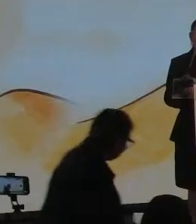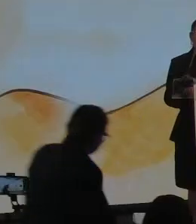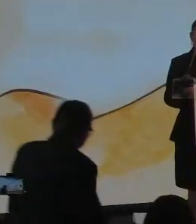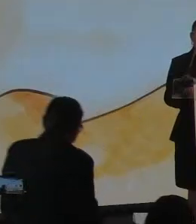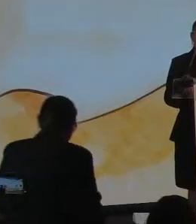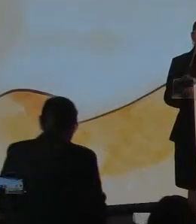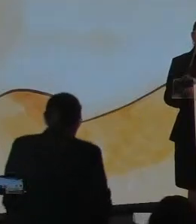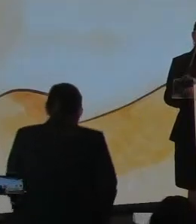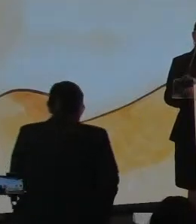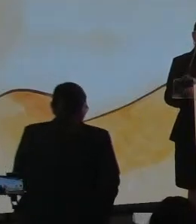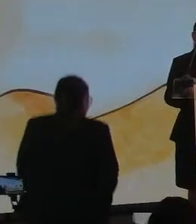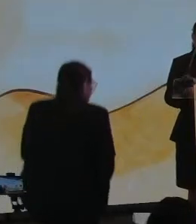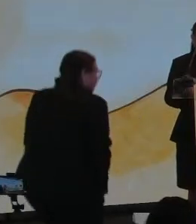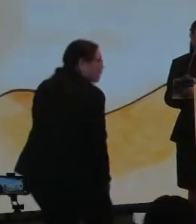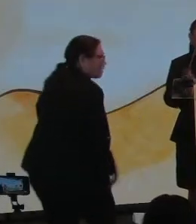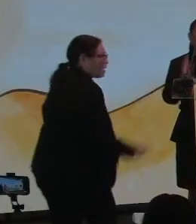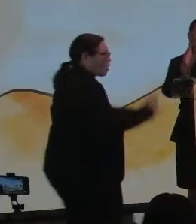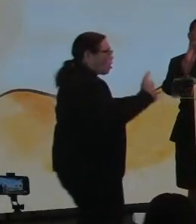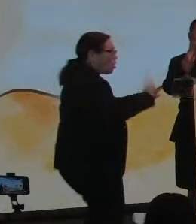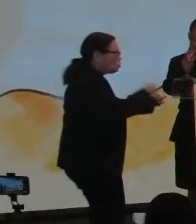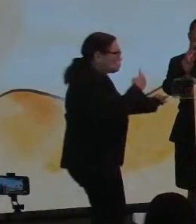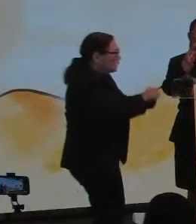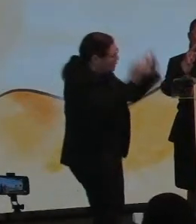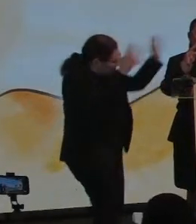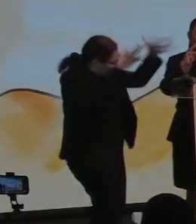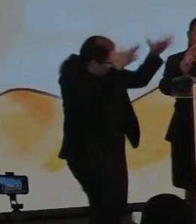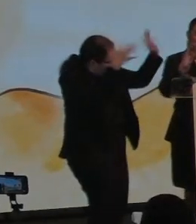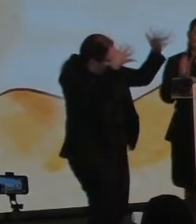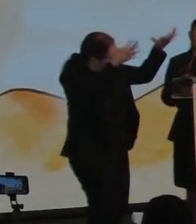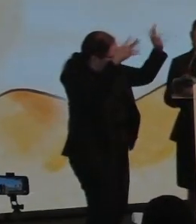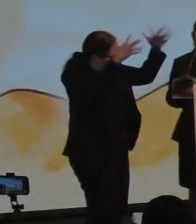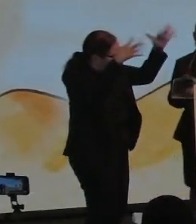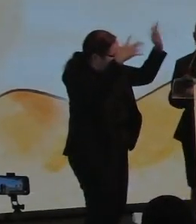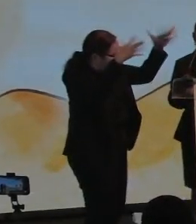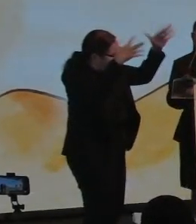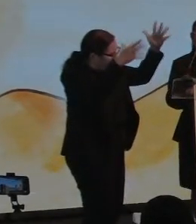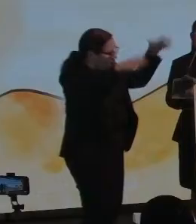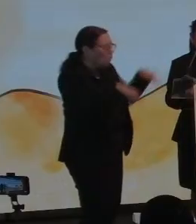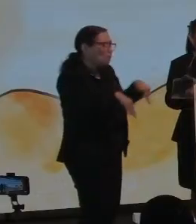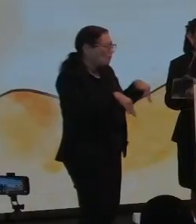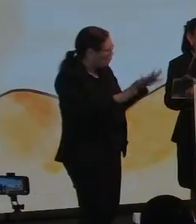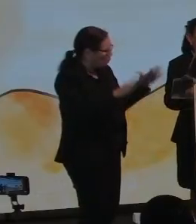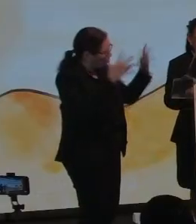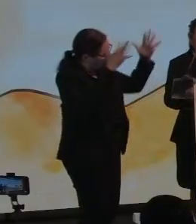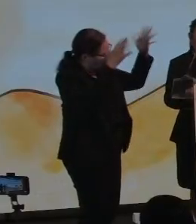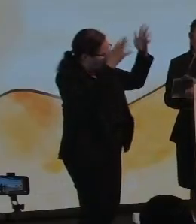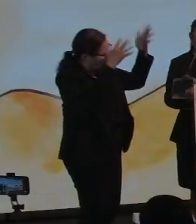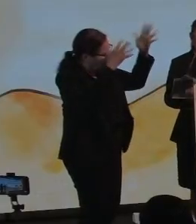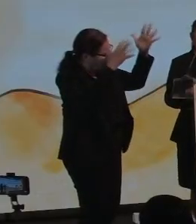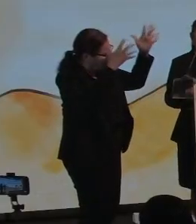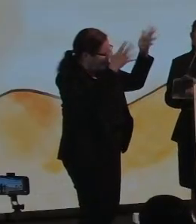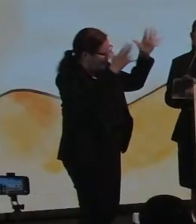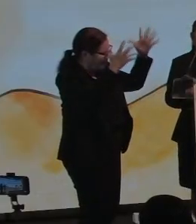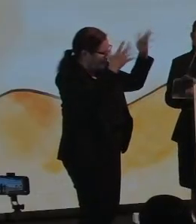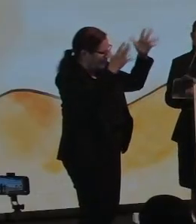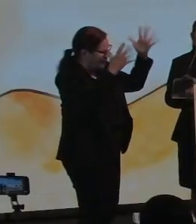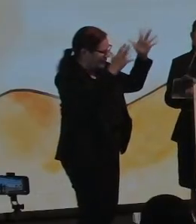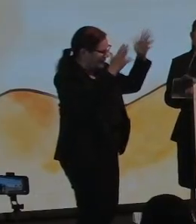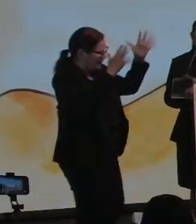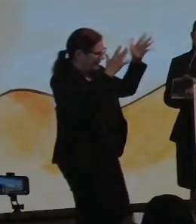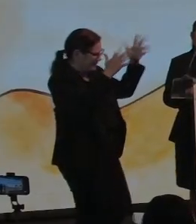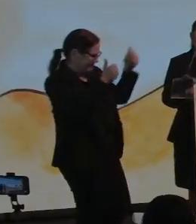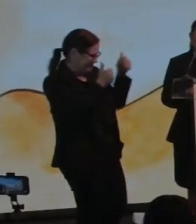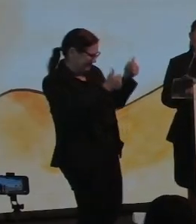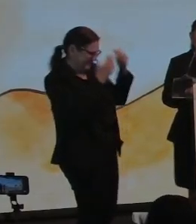Vamos a aplaudir más fuerte a nuestros protagonistas que hicieron un maravilloso trabajo.